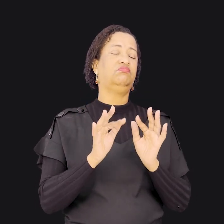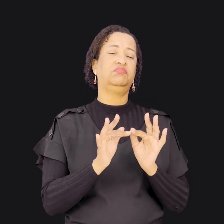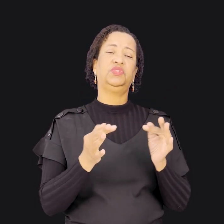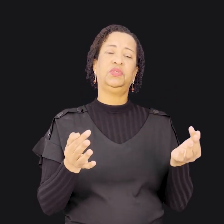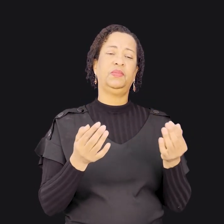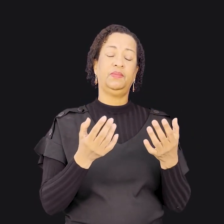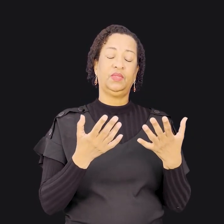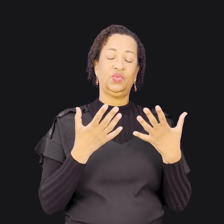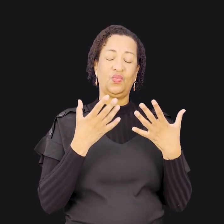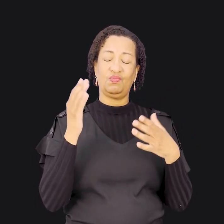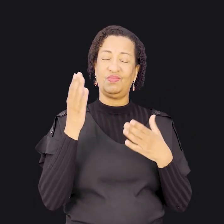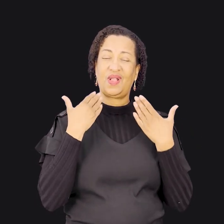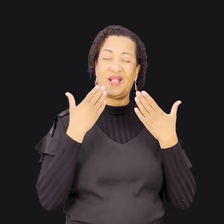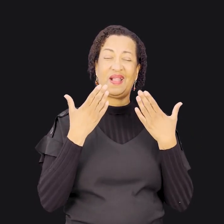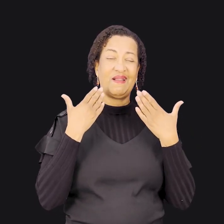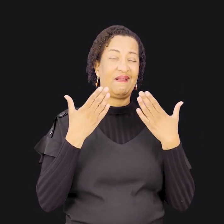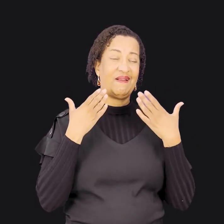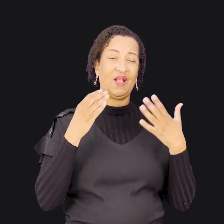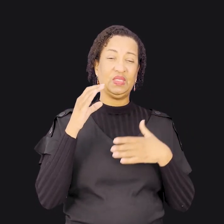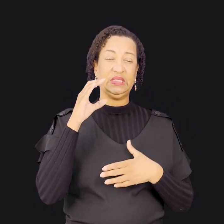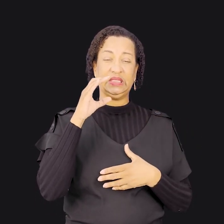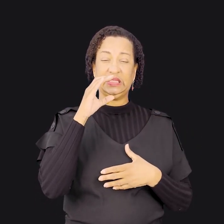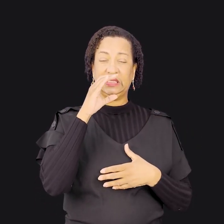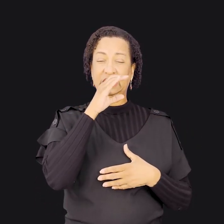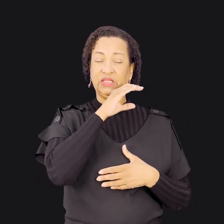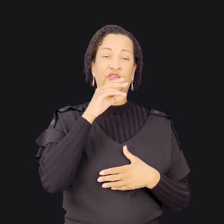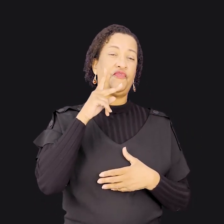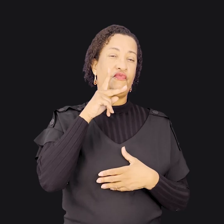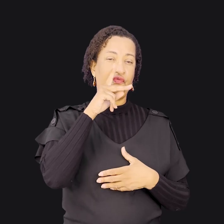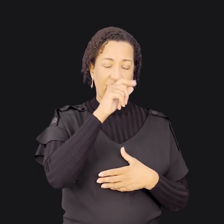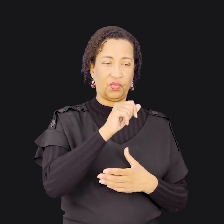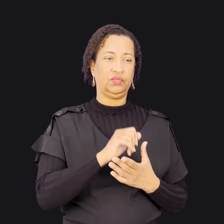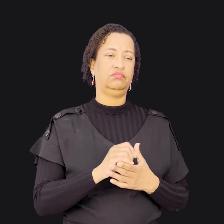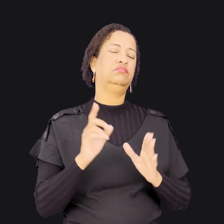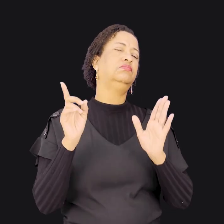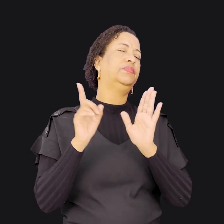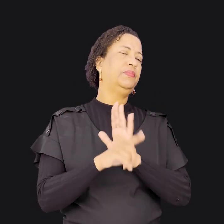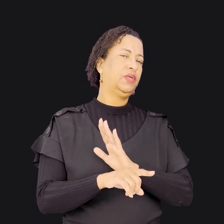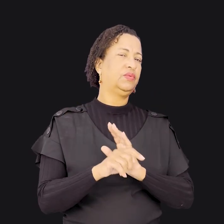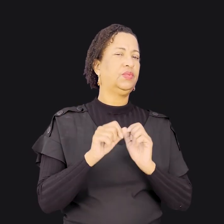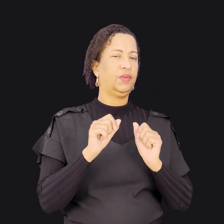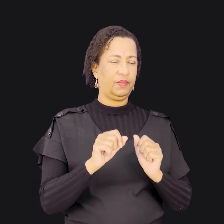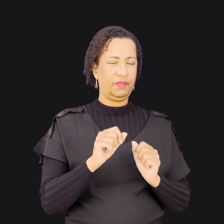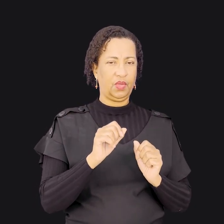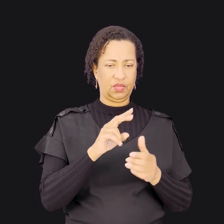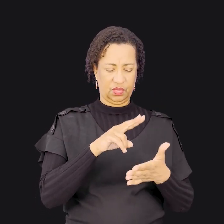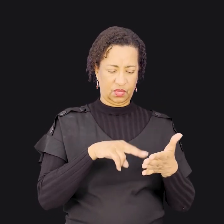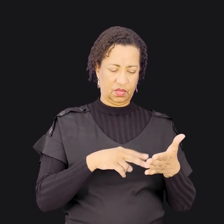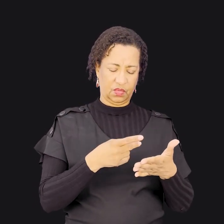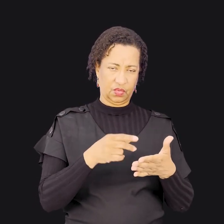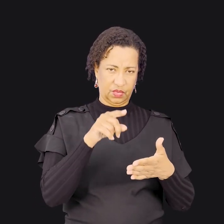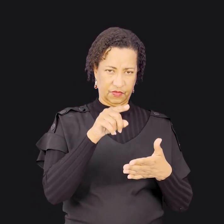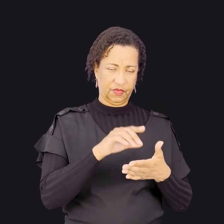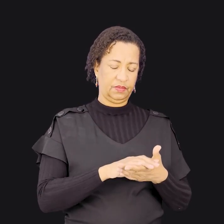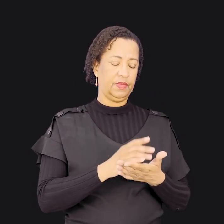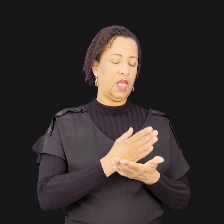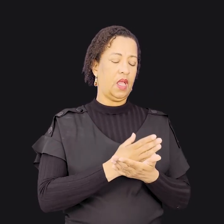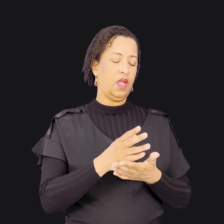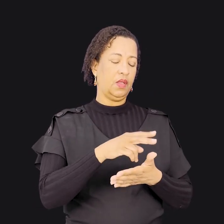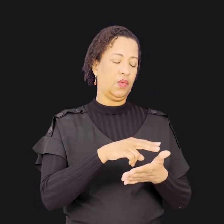é simplesmente um calor, um aquecimento muito intenso. Eu perguntei para ele, posso ler uma coisa para você? E comecei a ler